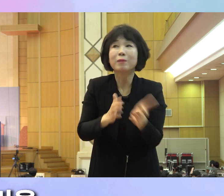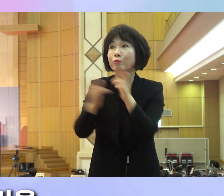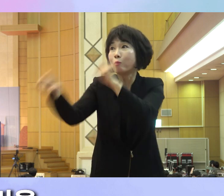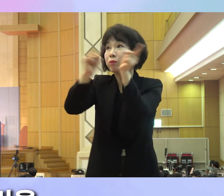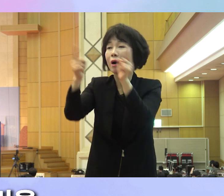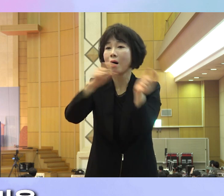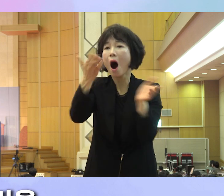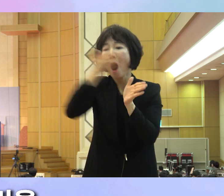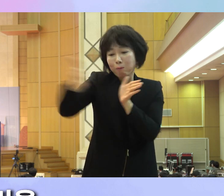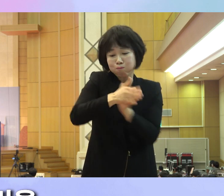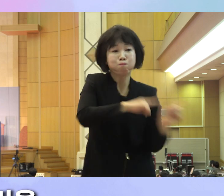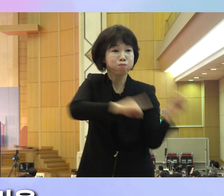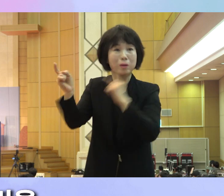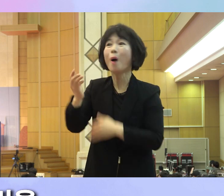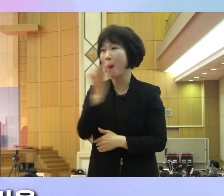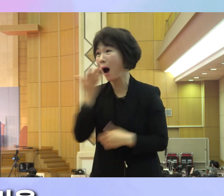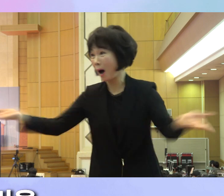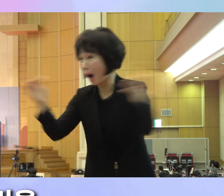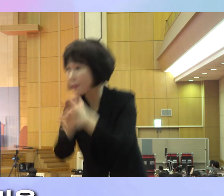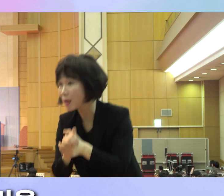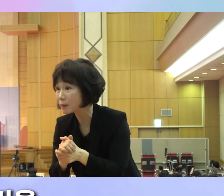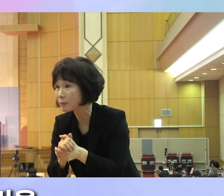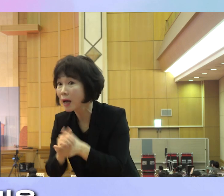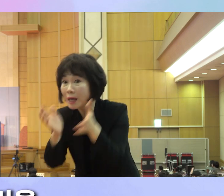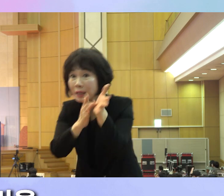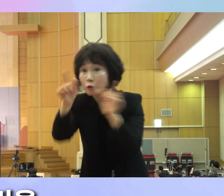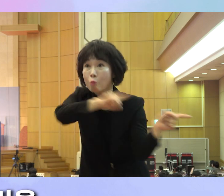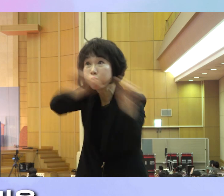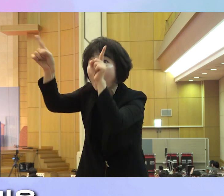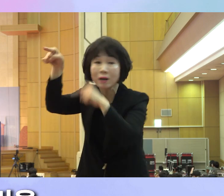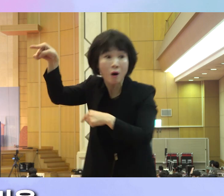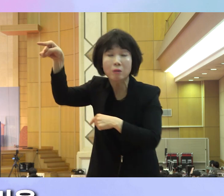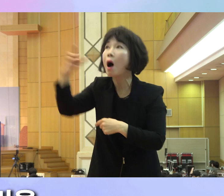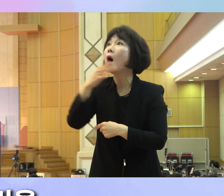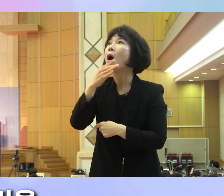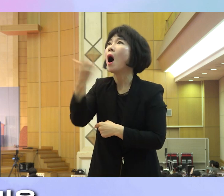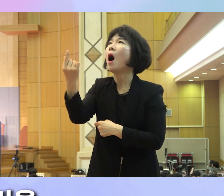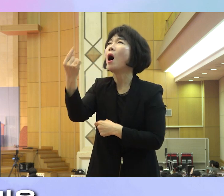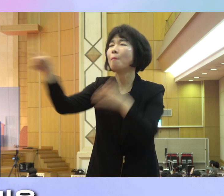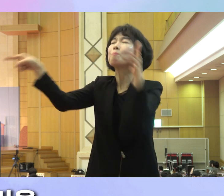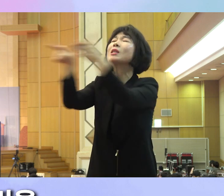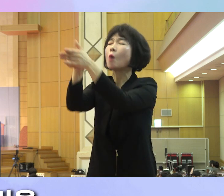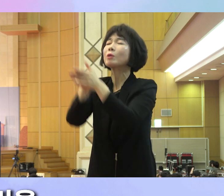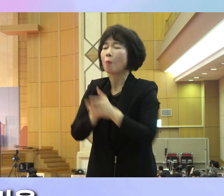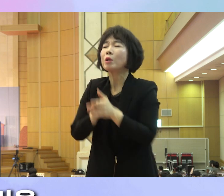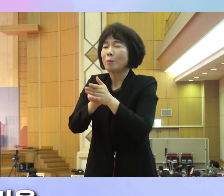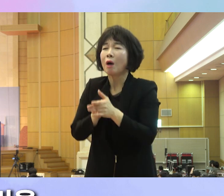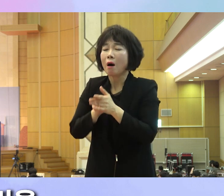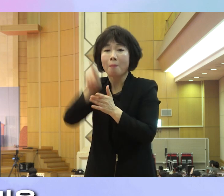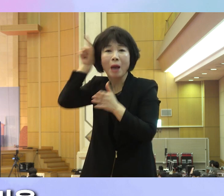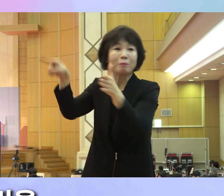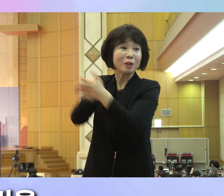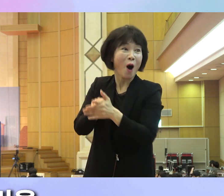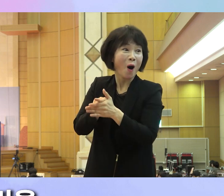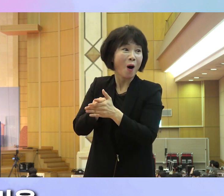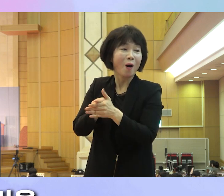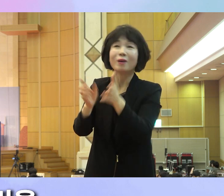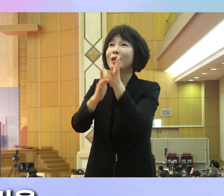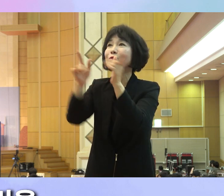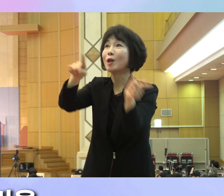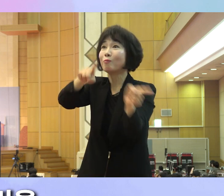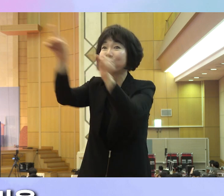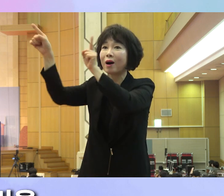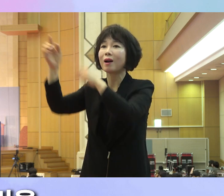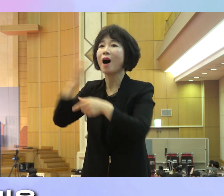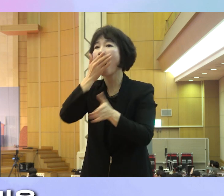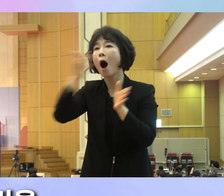예수 부활 내 부활, 예수님이 부활했다고 하는 것을 내가 믿음으로 나도 부활한다고 믿으면 예수 부활